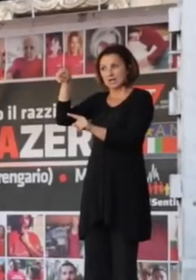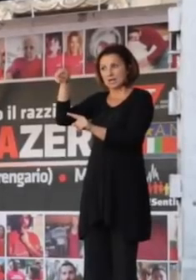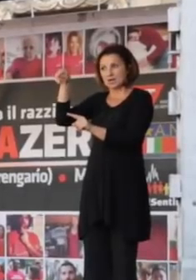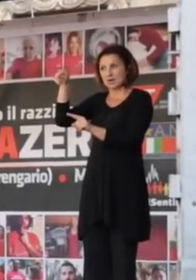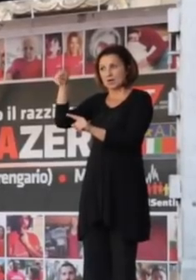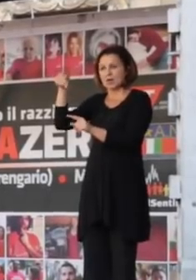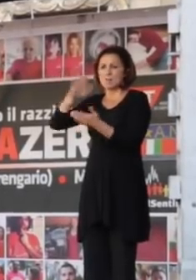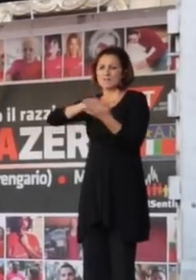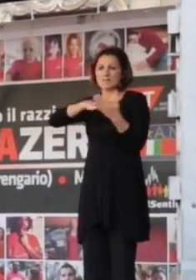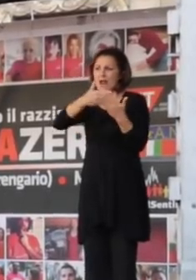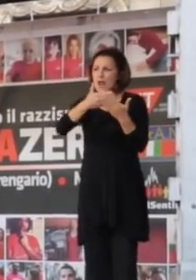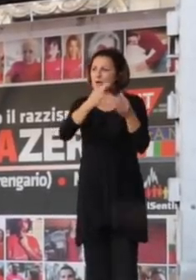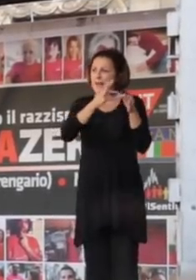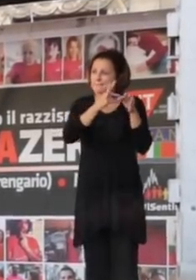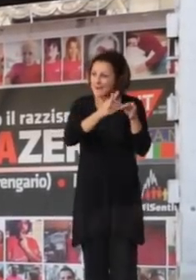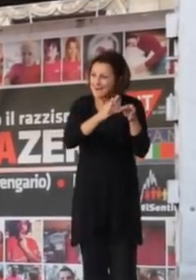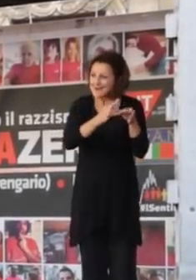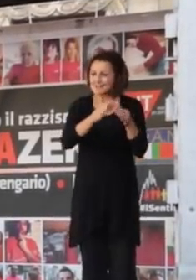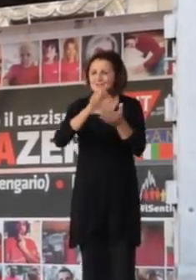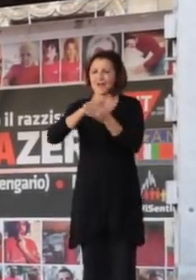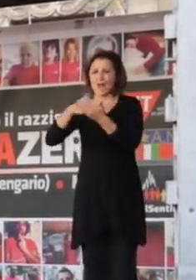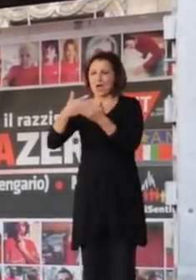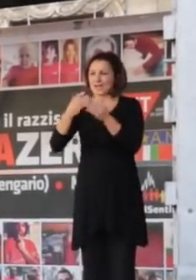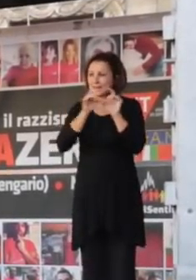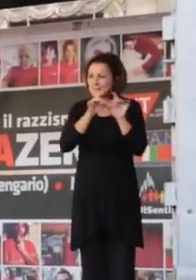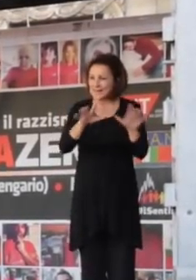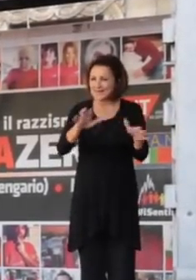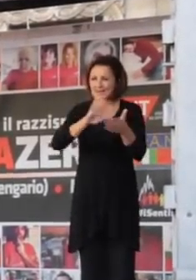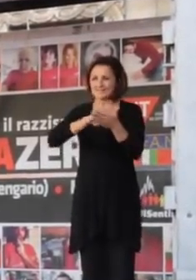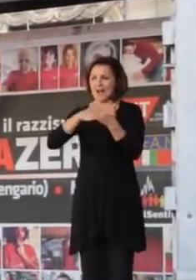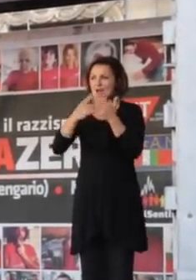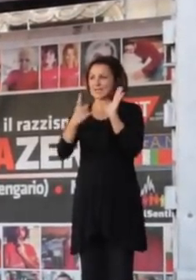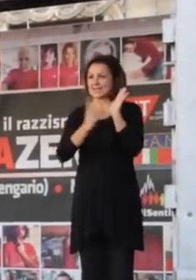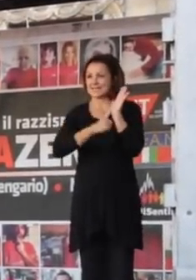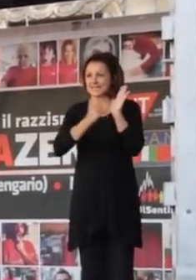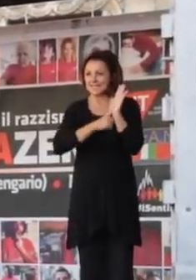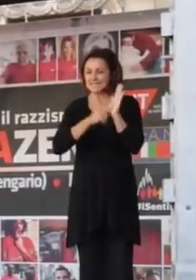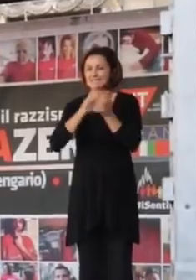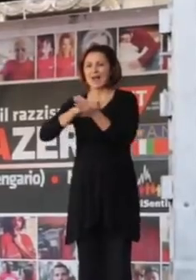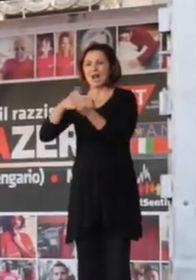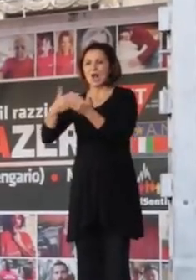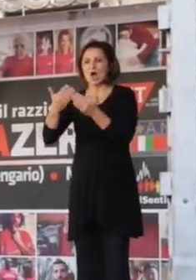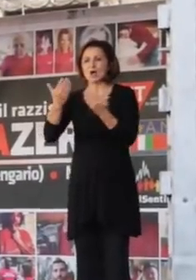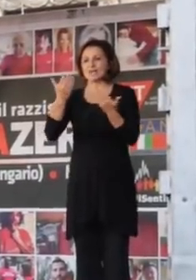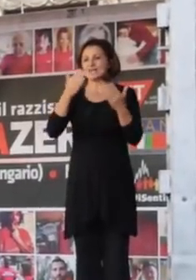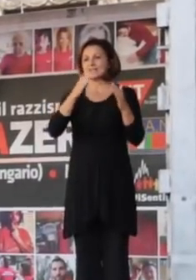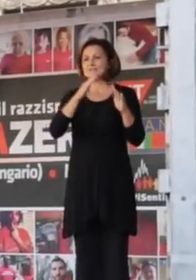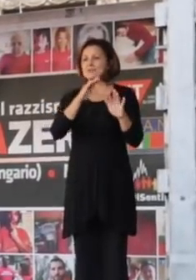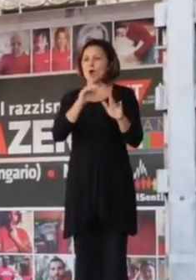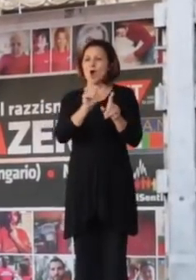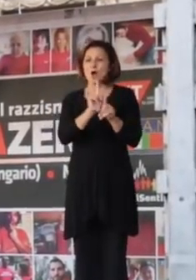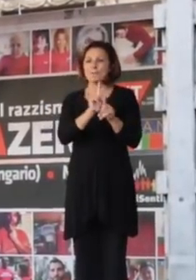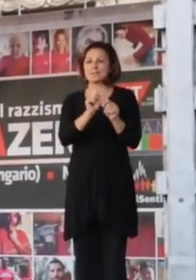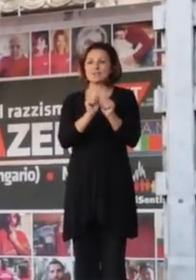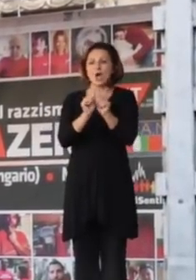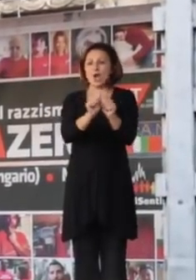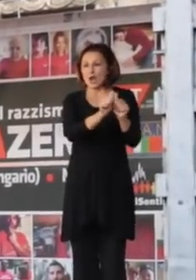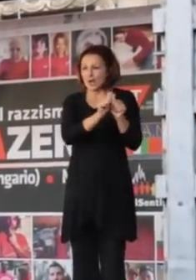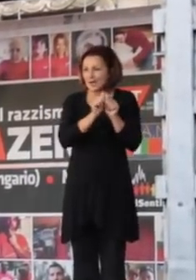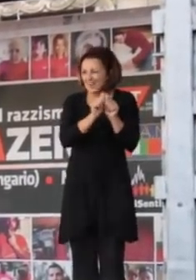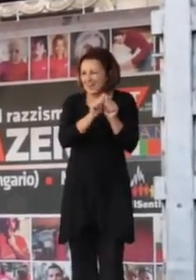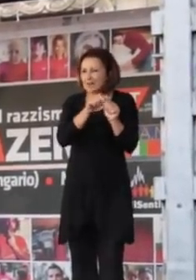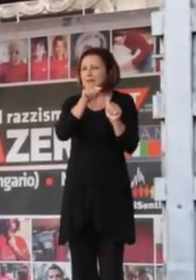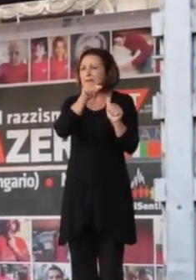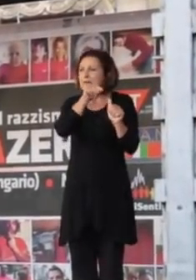confronti dei valori di pace, di libertà, di diritti e di tolleranza e di armonia